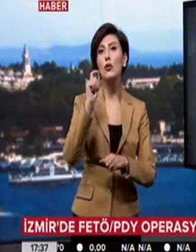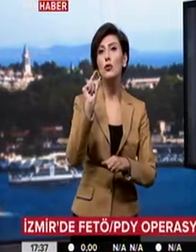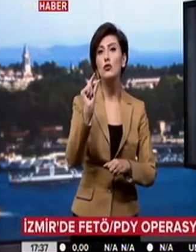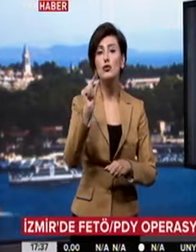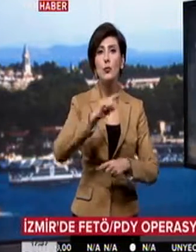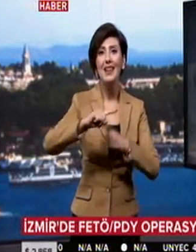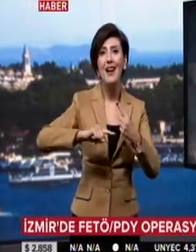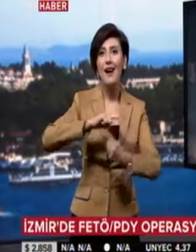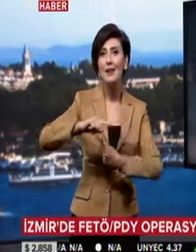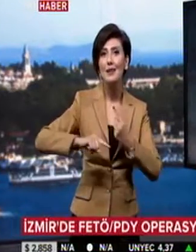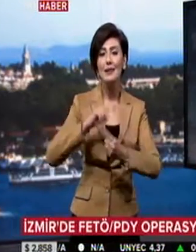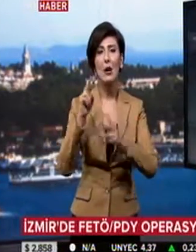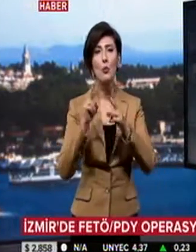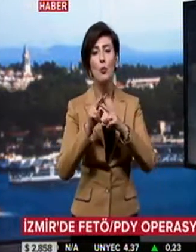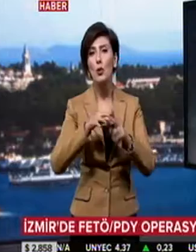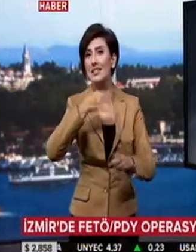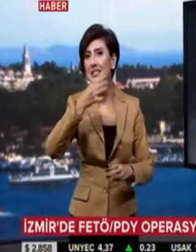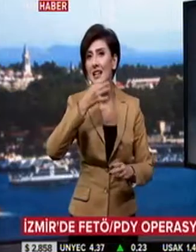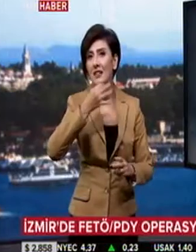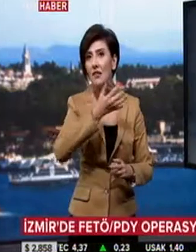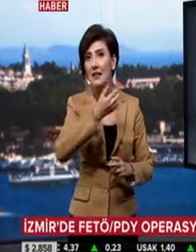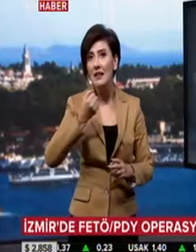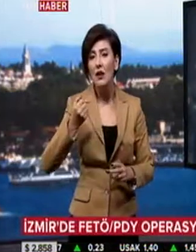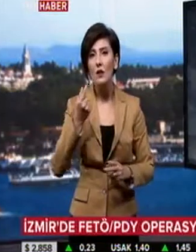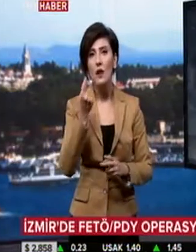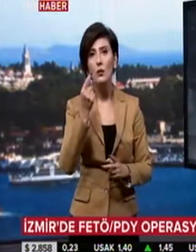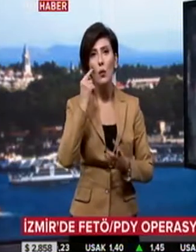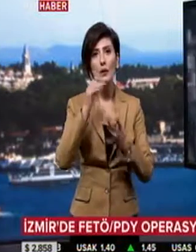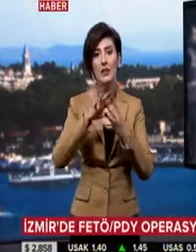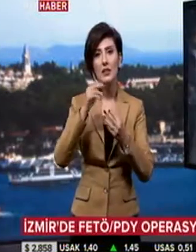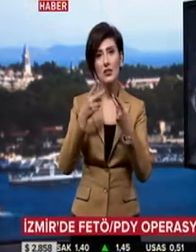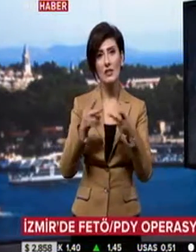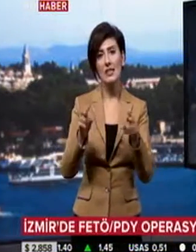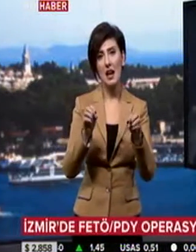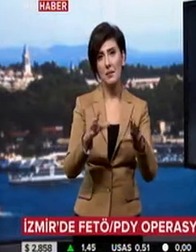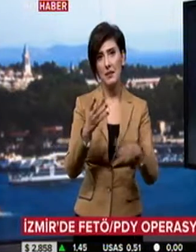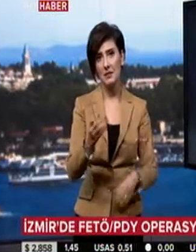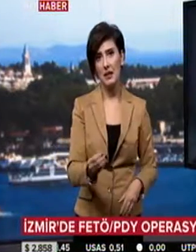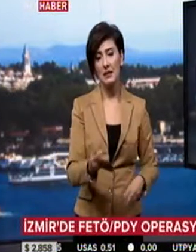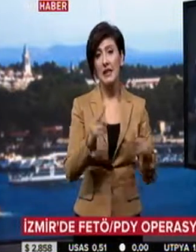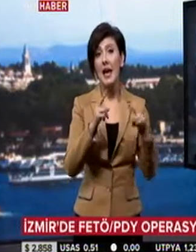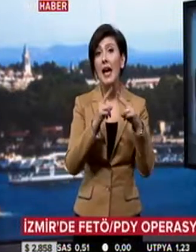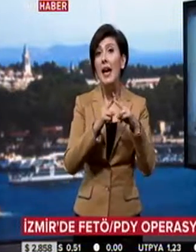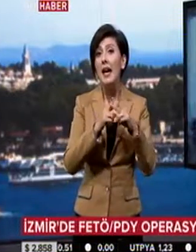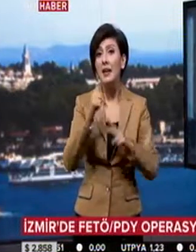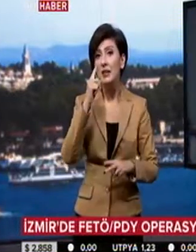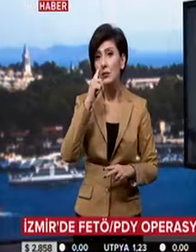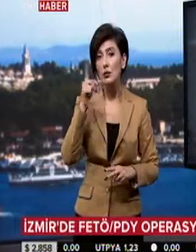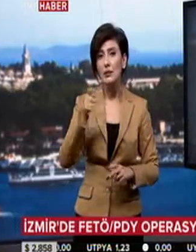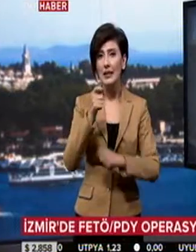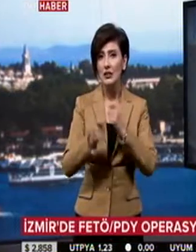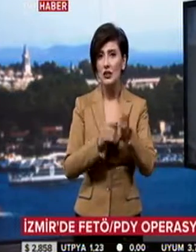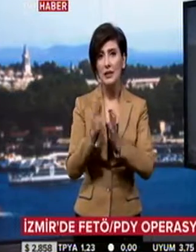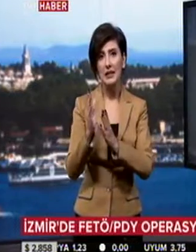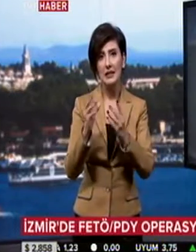kapsamında 9 şüpheli aranırken poliste ifadeleri alınan 12 kişi serbest bırakıldı.